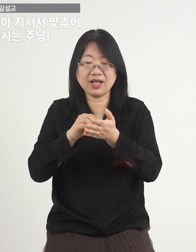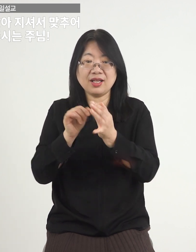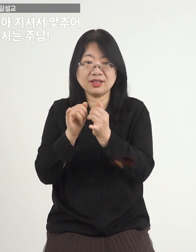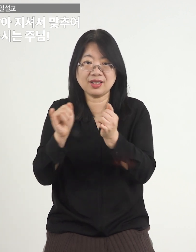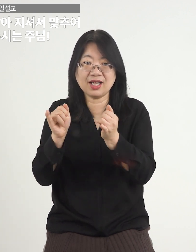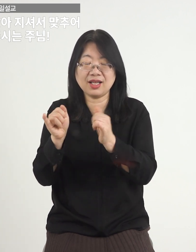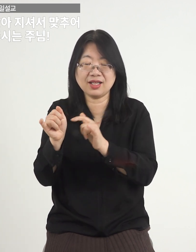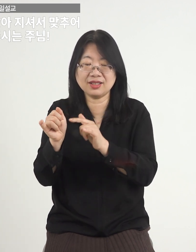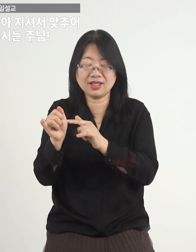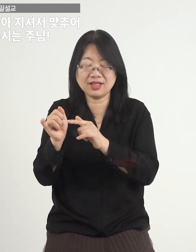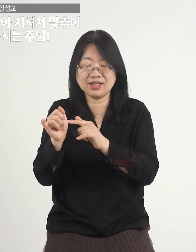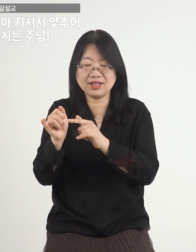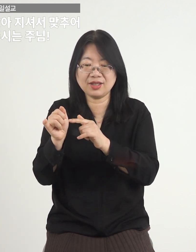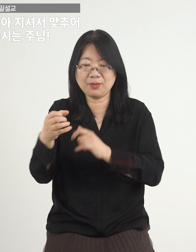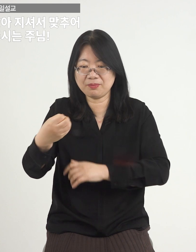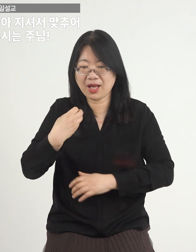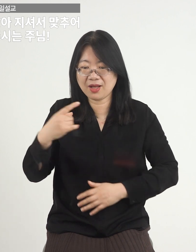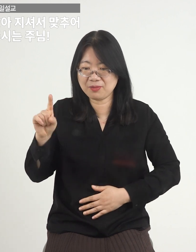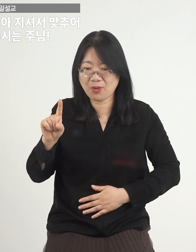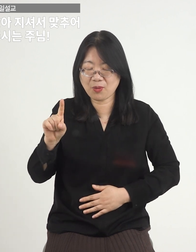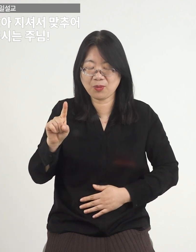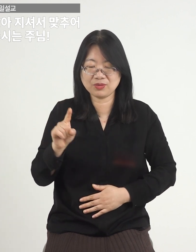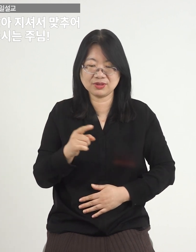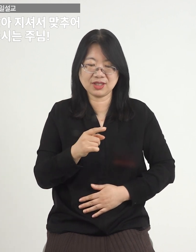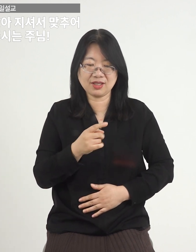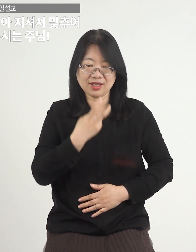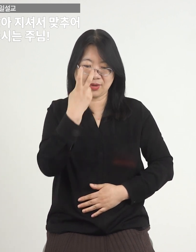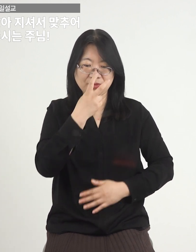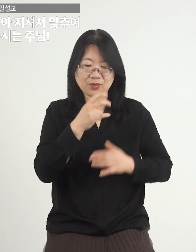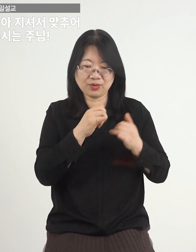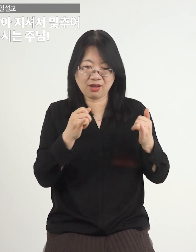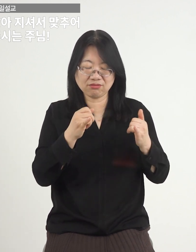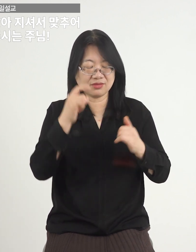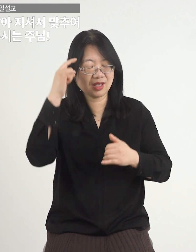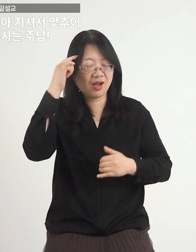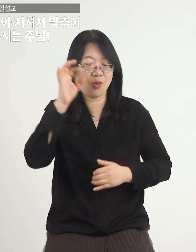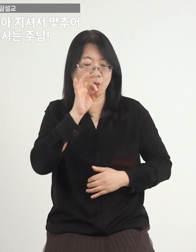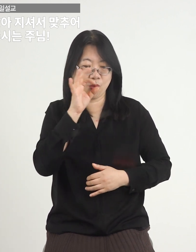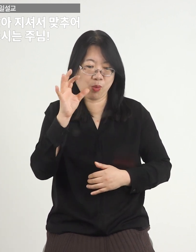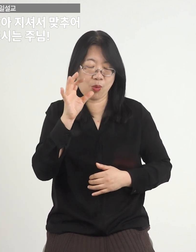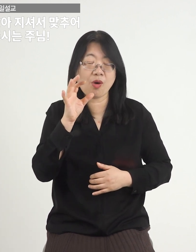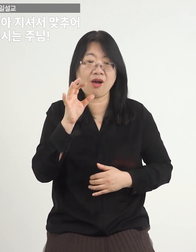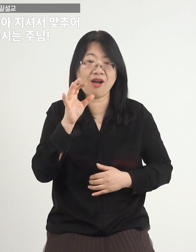시험관이 전혀 예상하지 못했던 또 흔히들 면접자들이